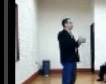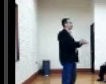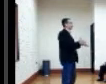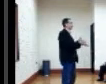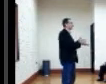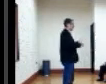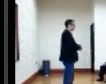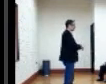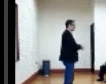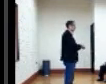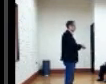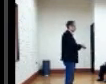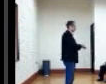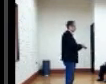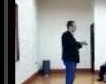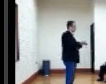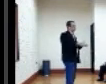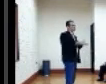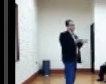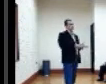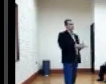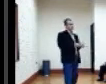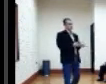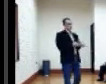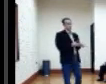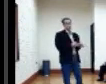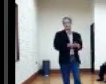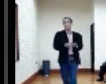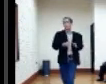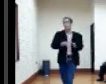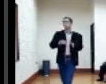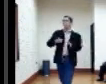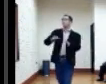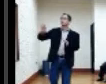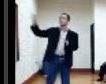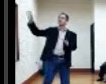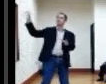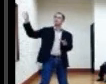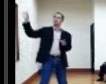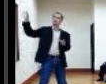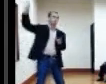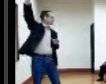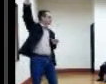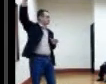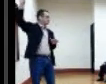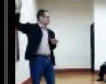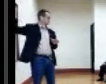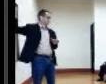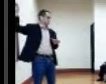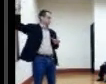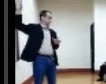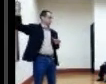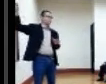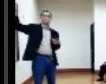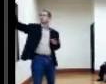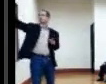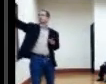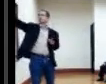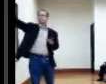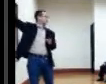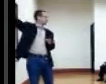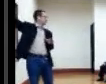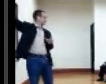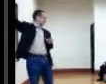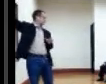de su trabajo, que no es idéntico a lo que yo presento, sino fue parte del diseño proyectual, está vinculado